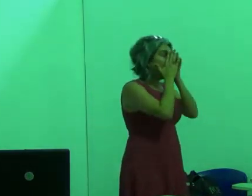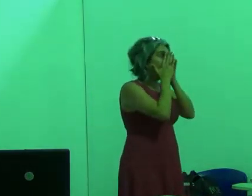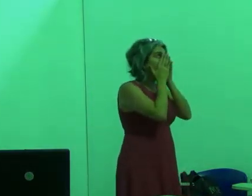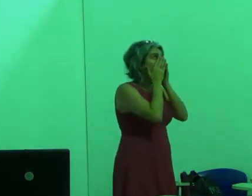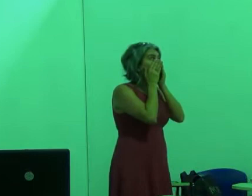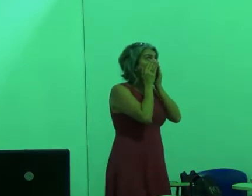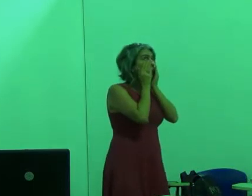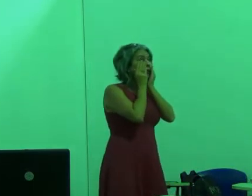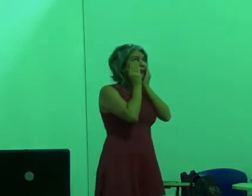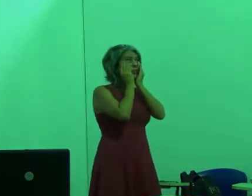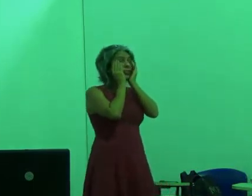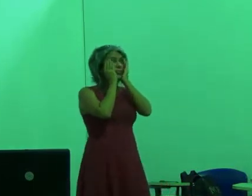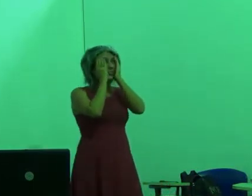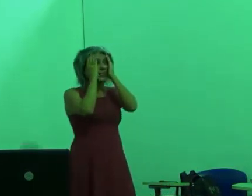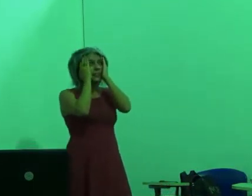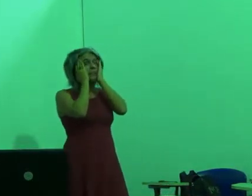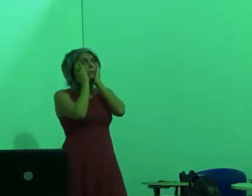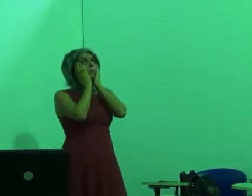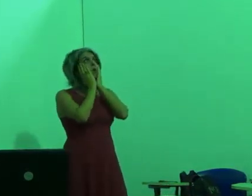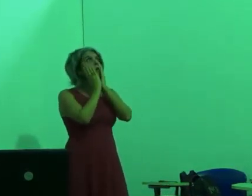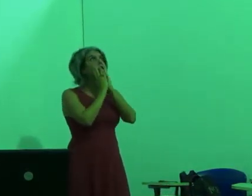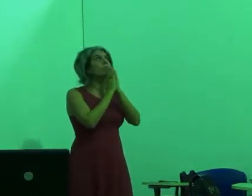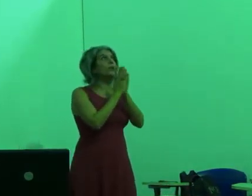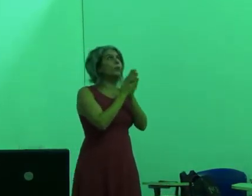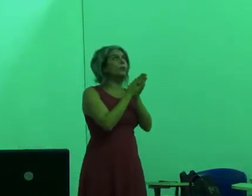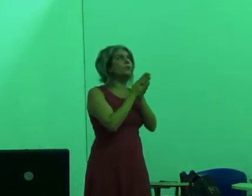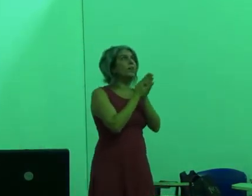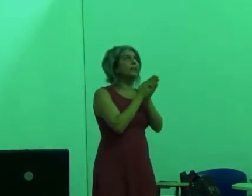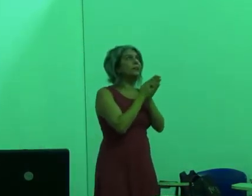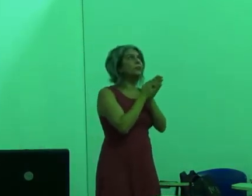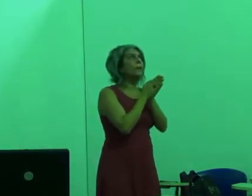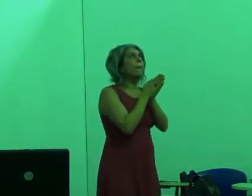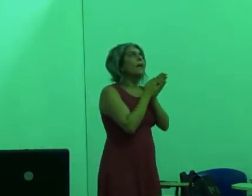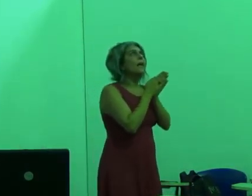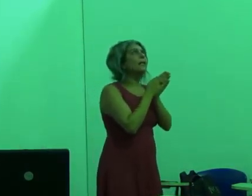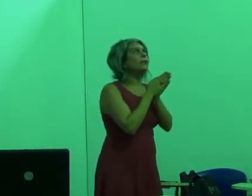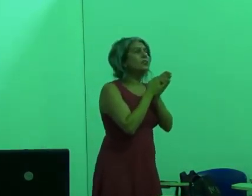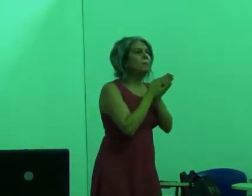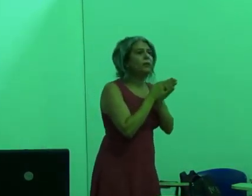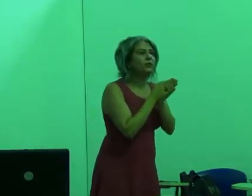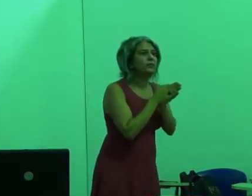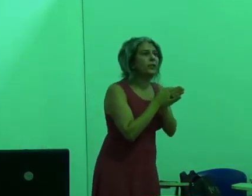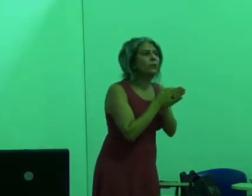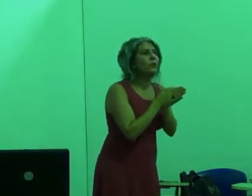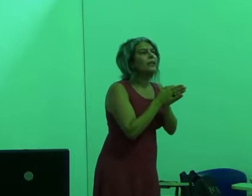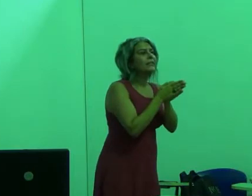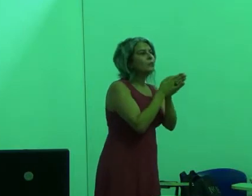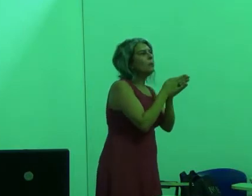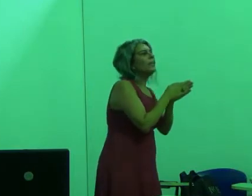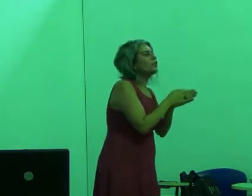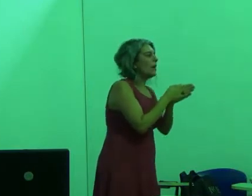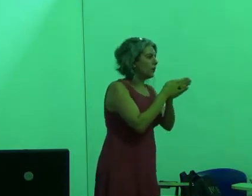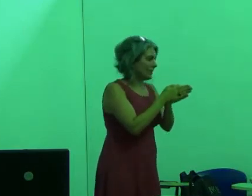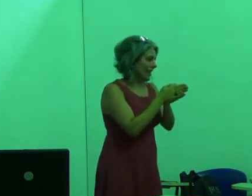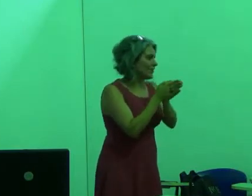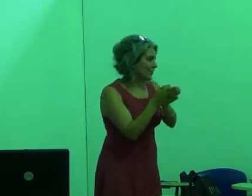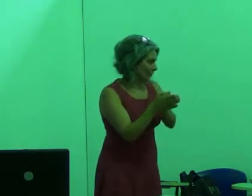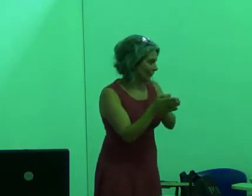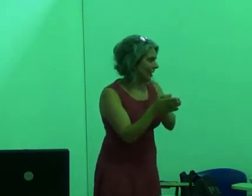olha, o importante de entender a autoria como processo é que você pode, então, tanto planejar processos